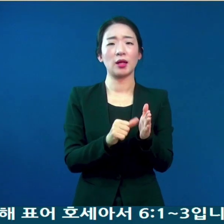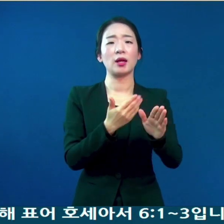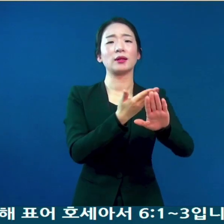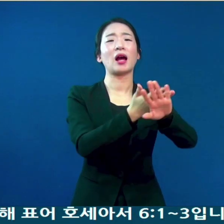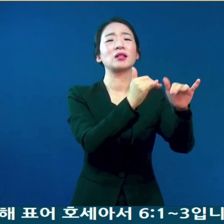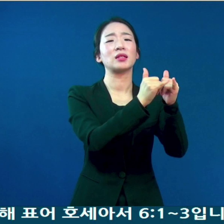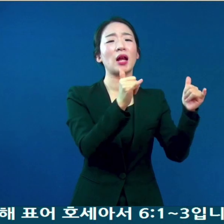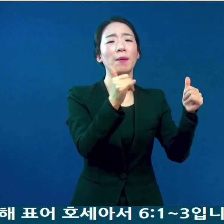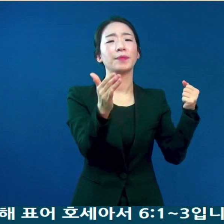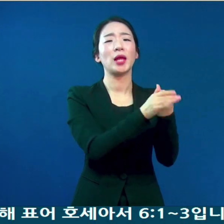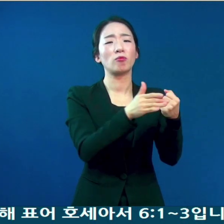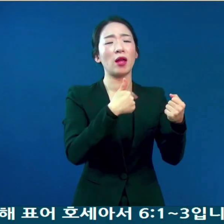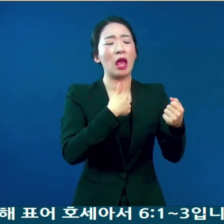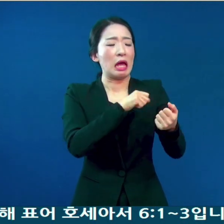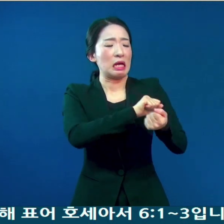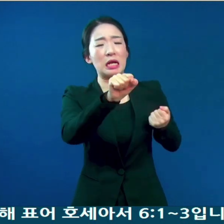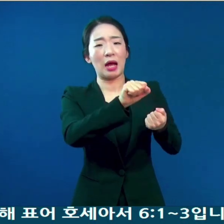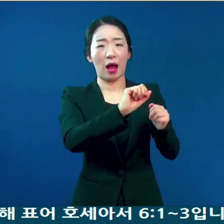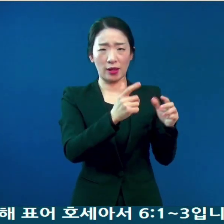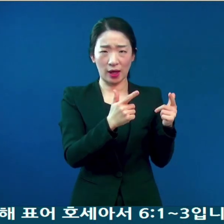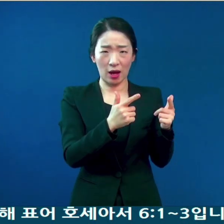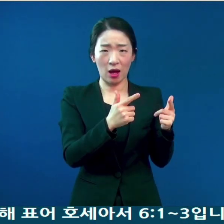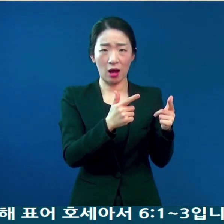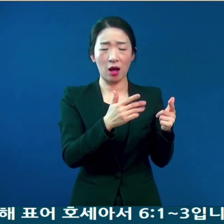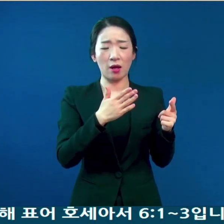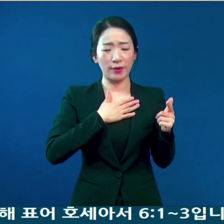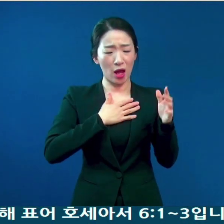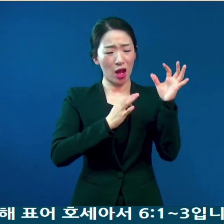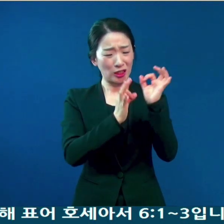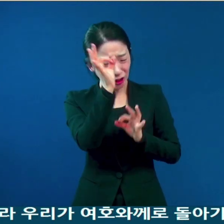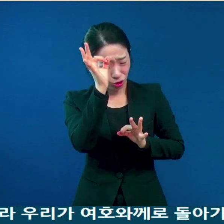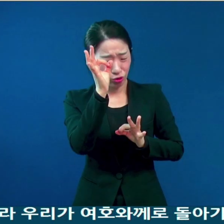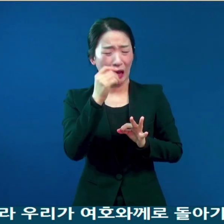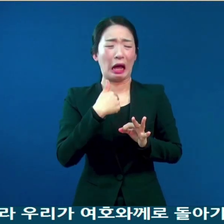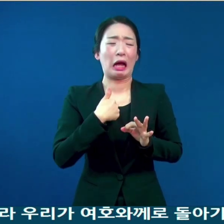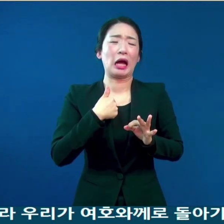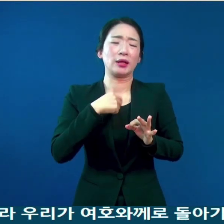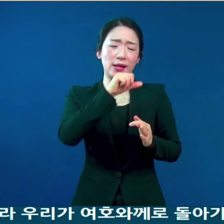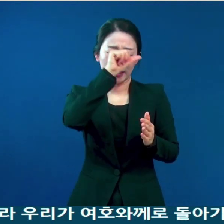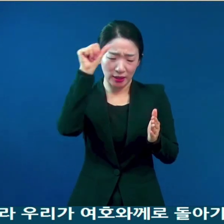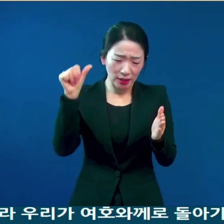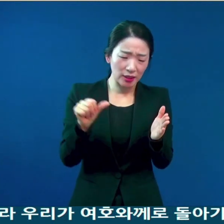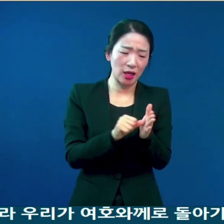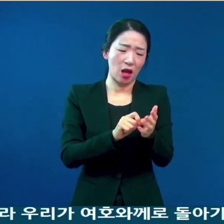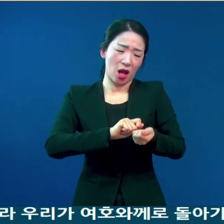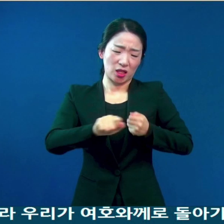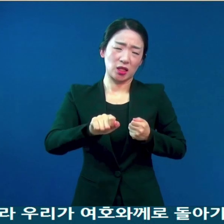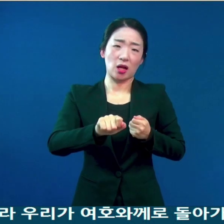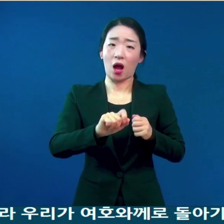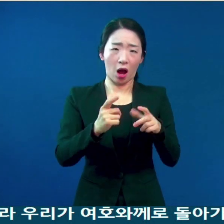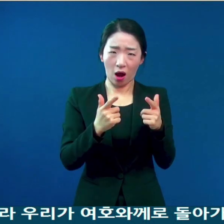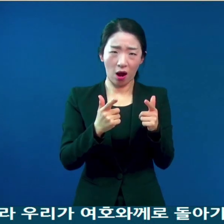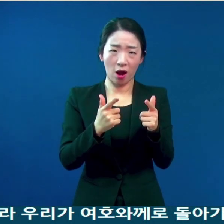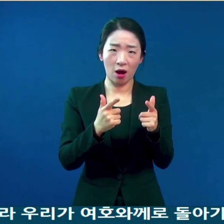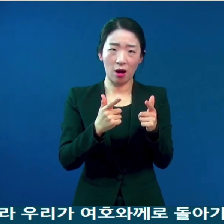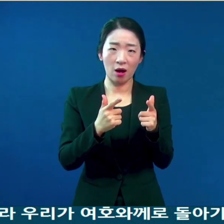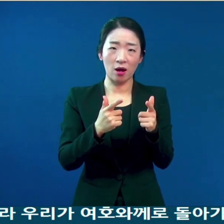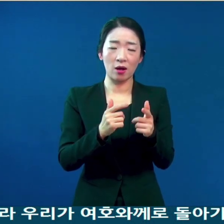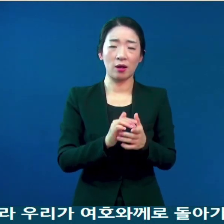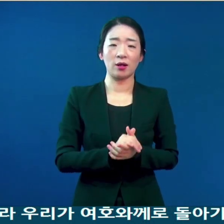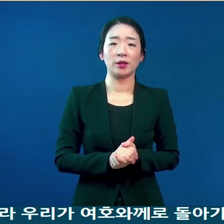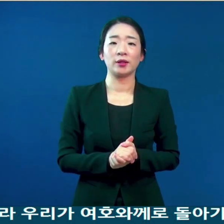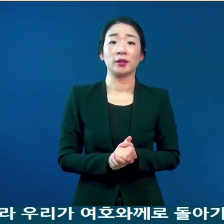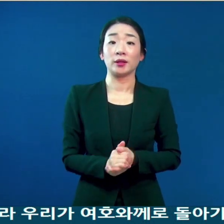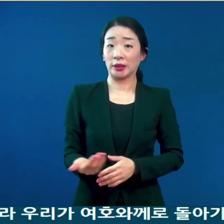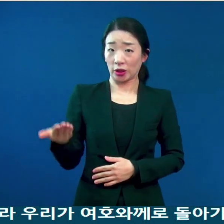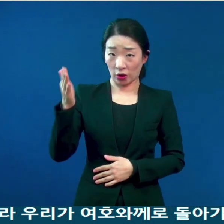아닙니다. 내 인생이 나의 실수로 인해서 찢어진 게 아닙니다. 그렇게 보이죠. 현실이죠.